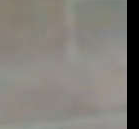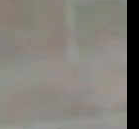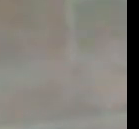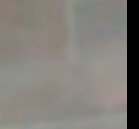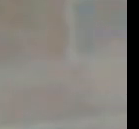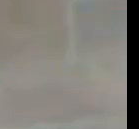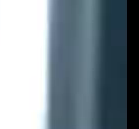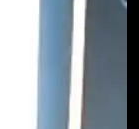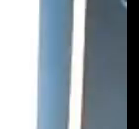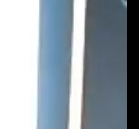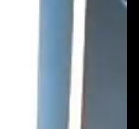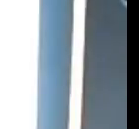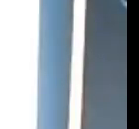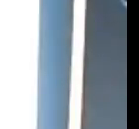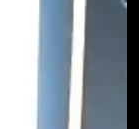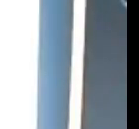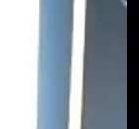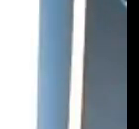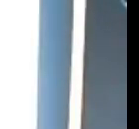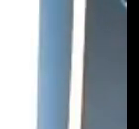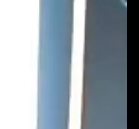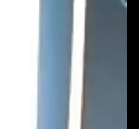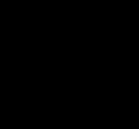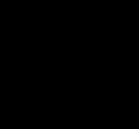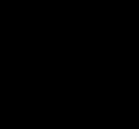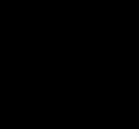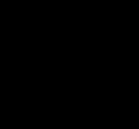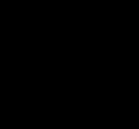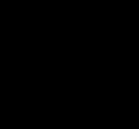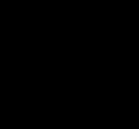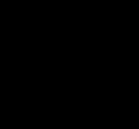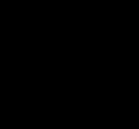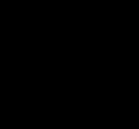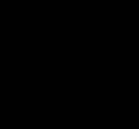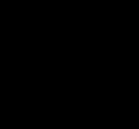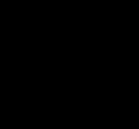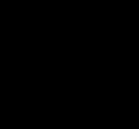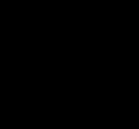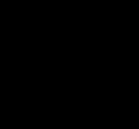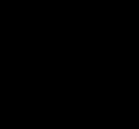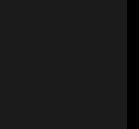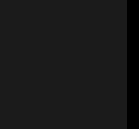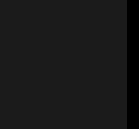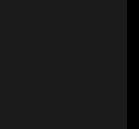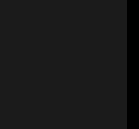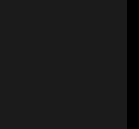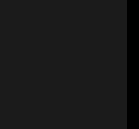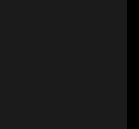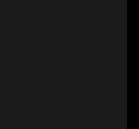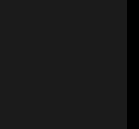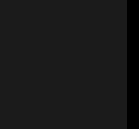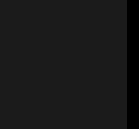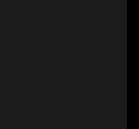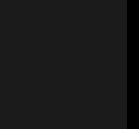Divertido. ¿Estuvo divertido? Estuvo muy bueno. Sí. A mí me gustó porque hace que saquemos lo mejor de nosotros al